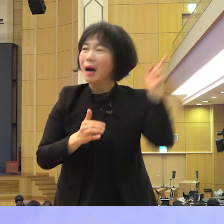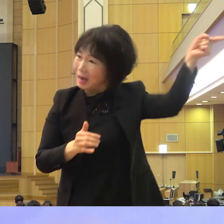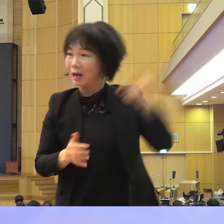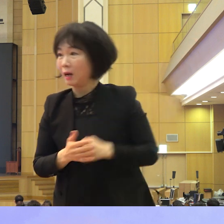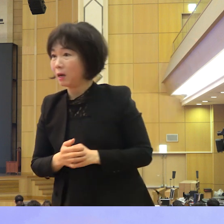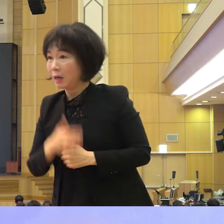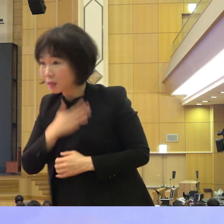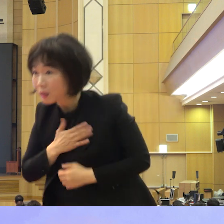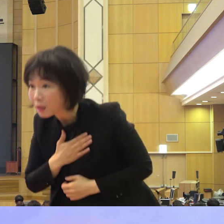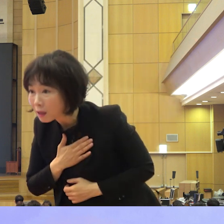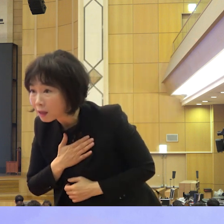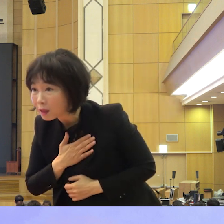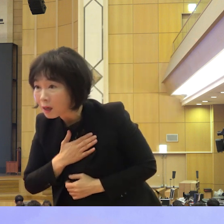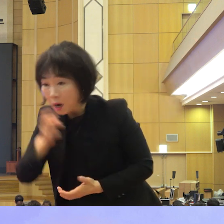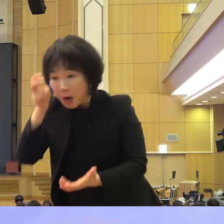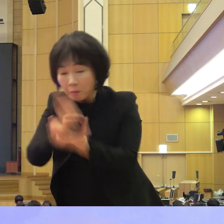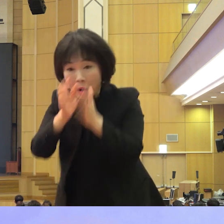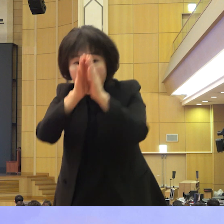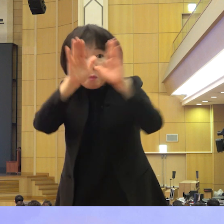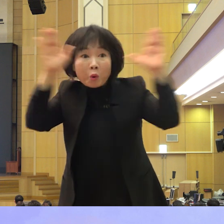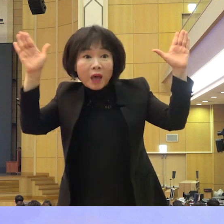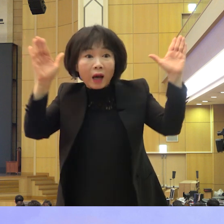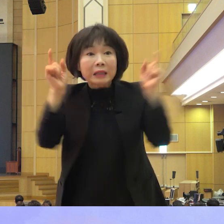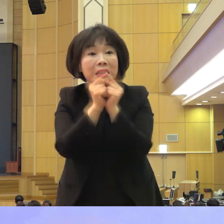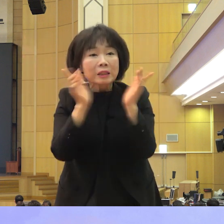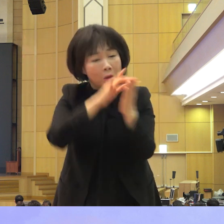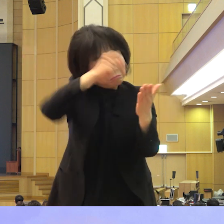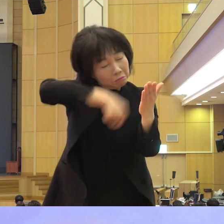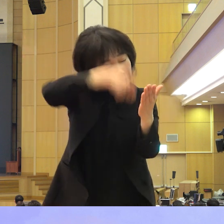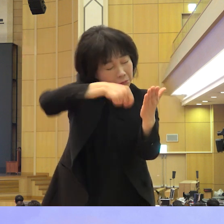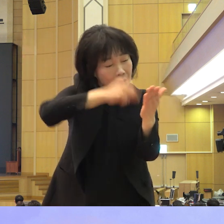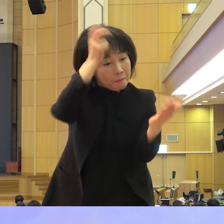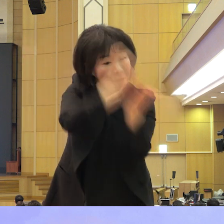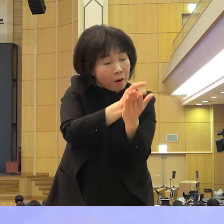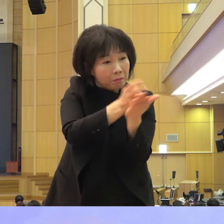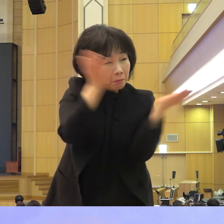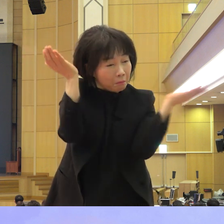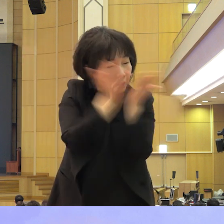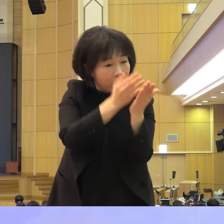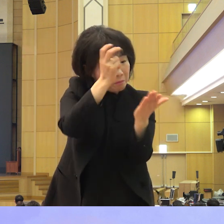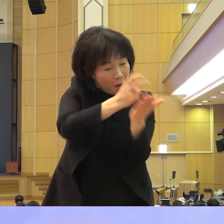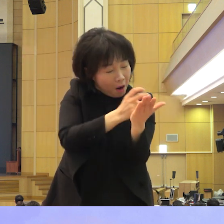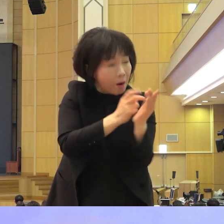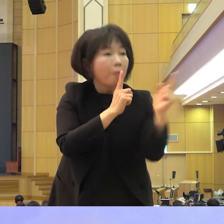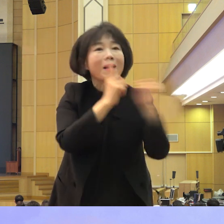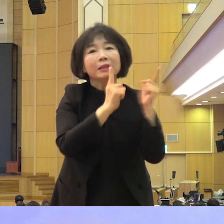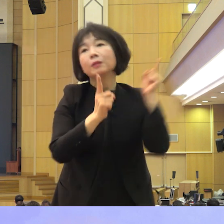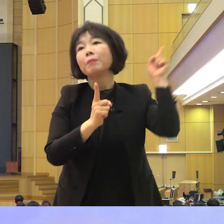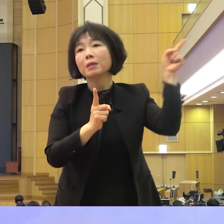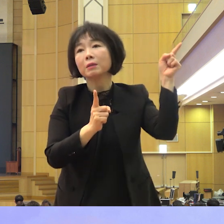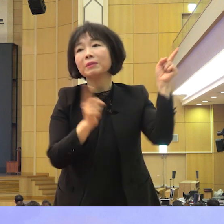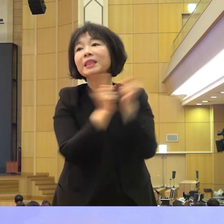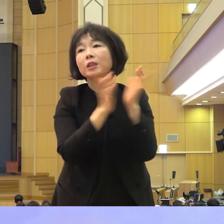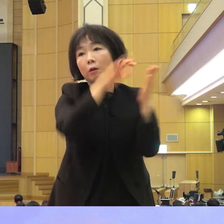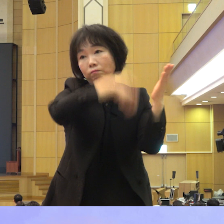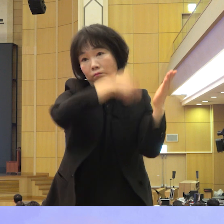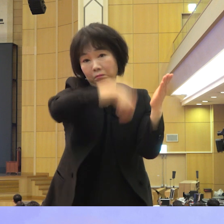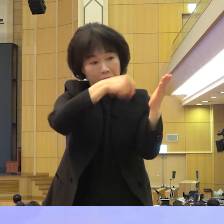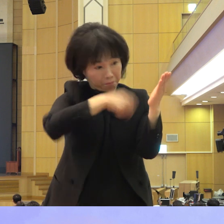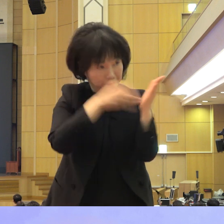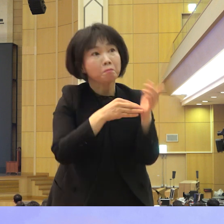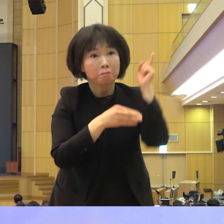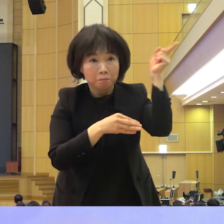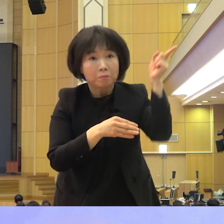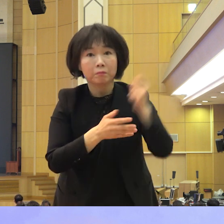그럼 모세가 기록한 율법의 말씀이 율법 그러는데, 사실 알고